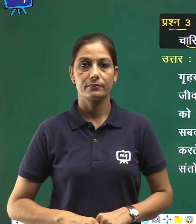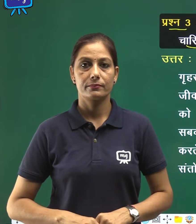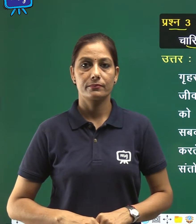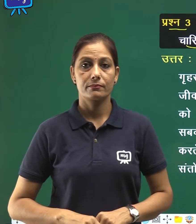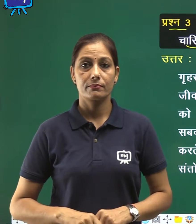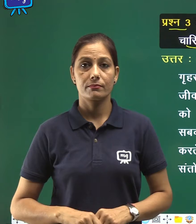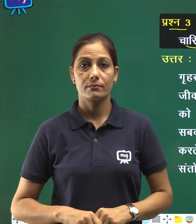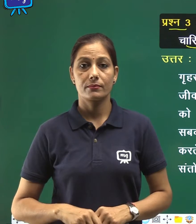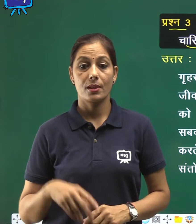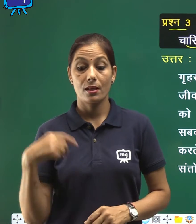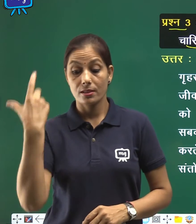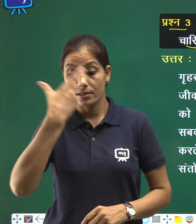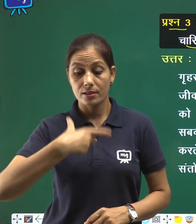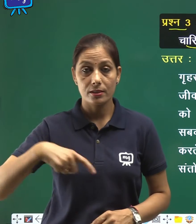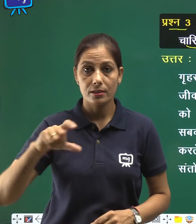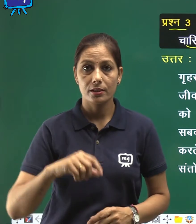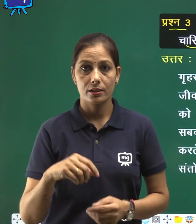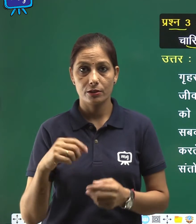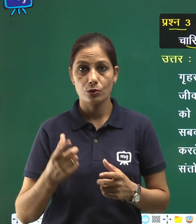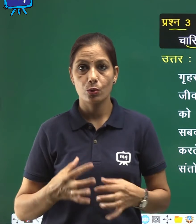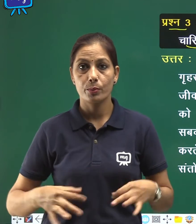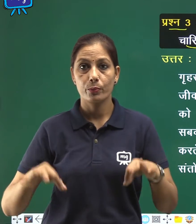चारित्रिक विशेषताएं लिखिए।